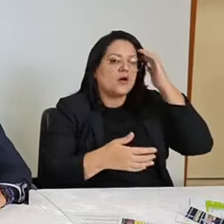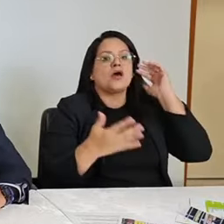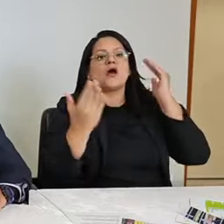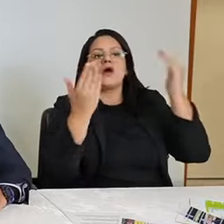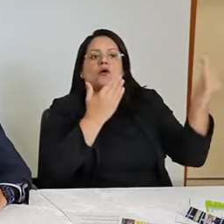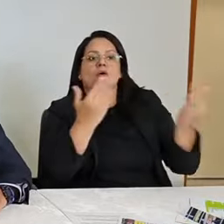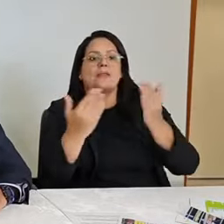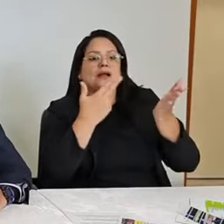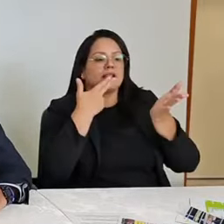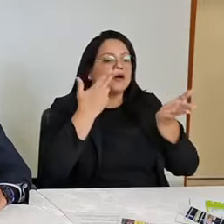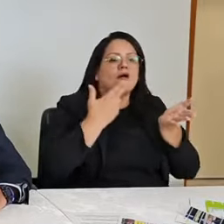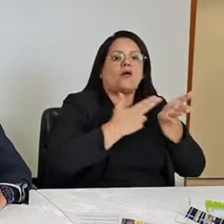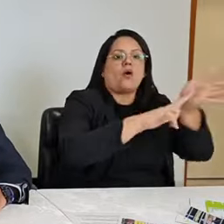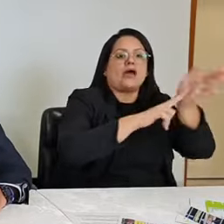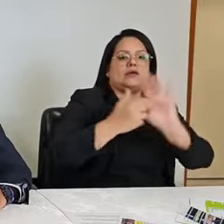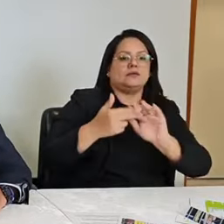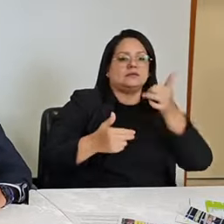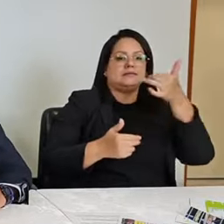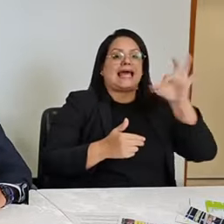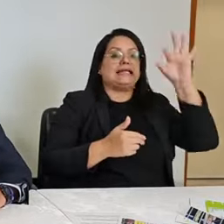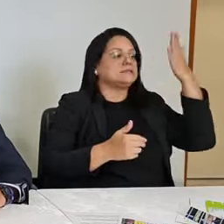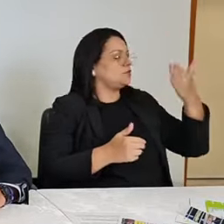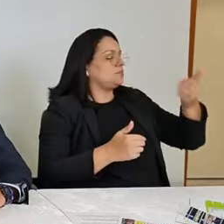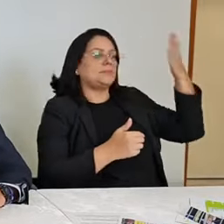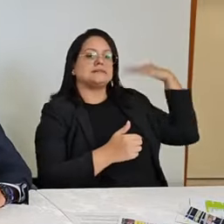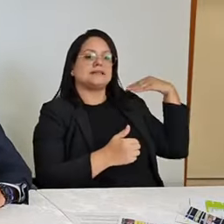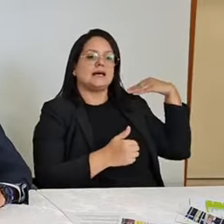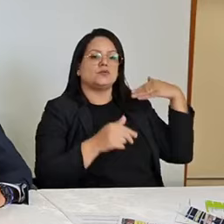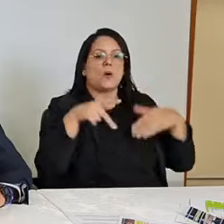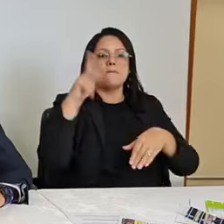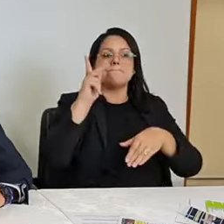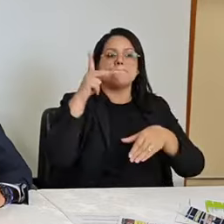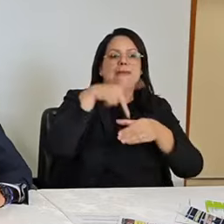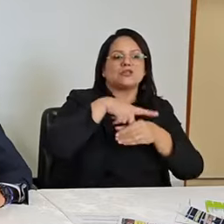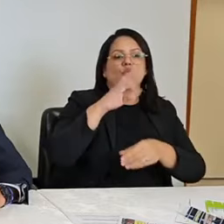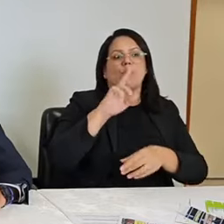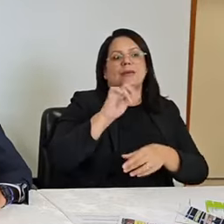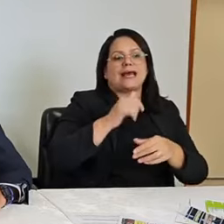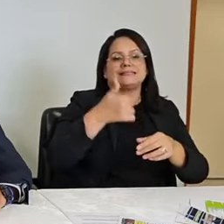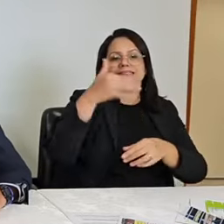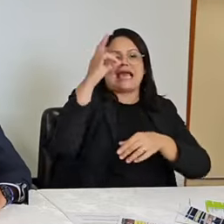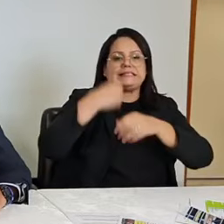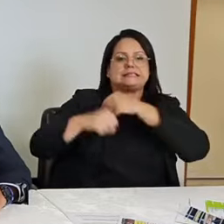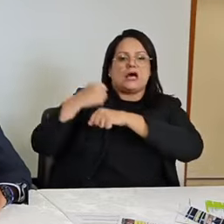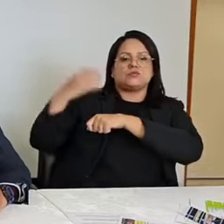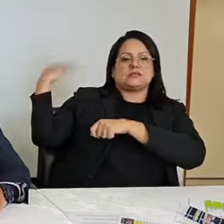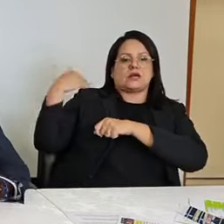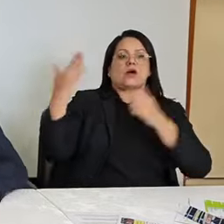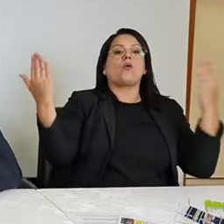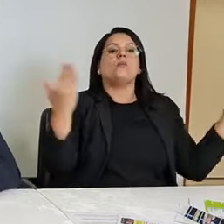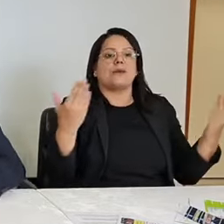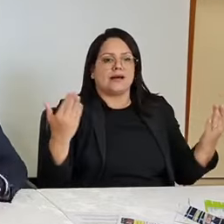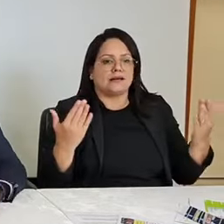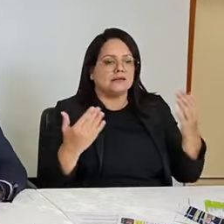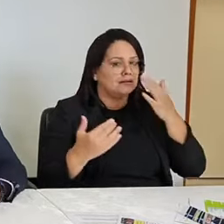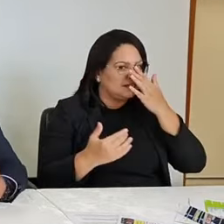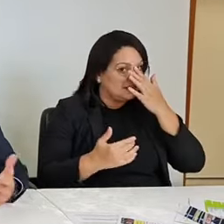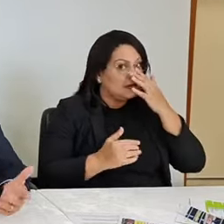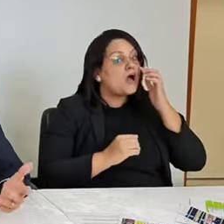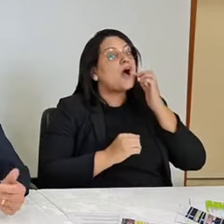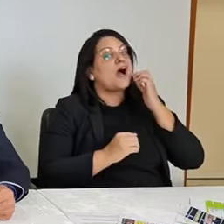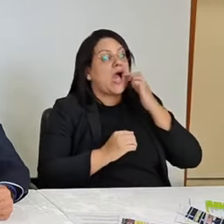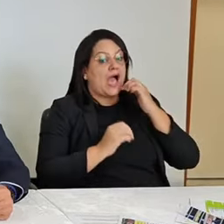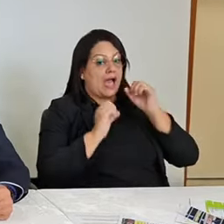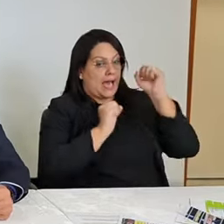anos para trás, com a Caixa Econômica de 10 anos atrás, com a Petrobras de 10 anos atrás. Não é coincidência. As estatais davam prejuízo no passado, agora